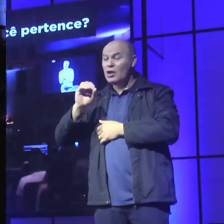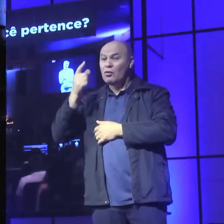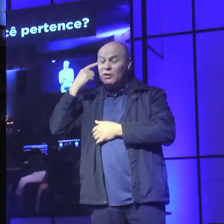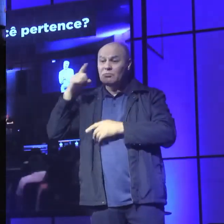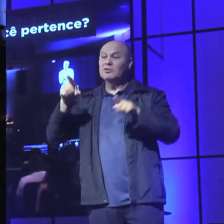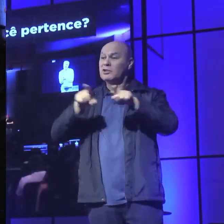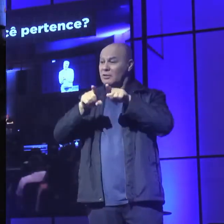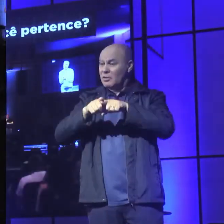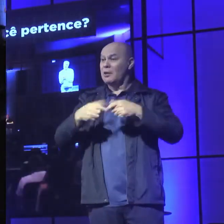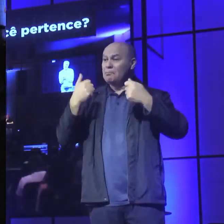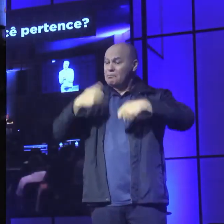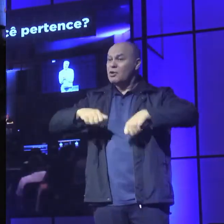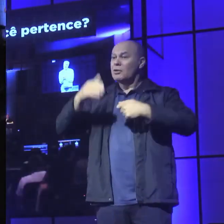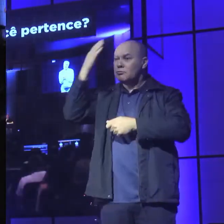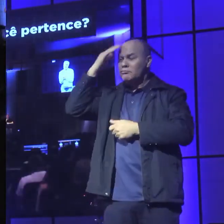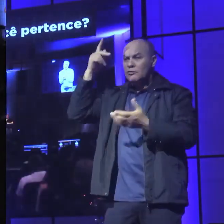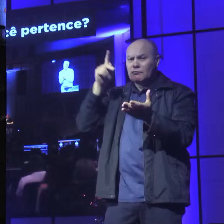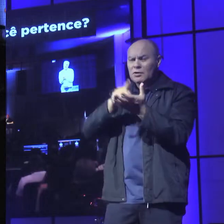inserido.